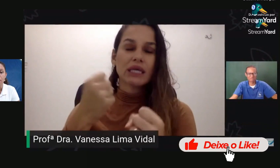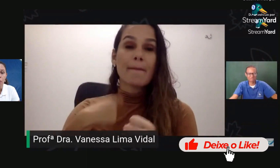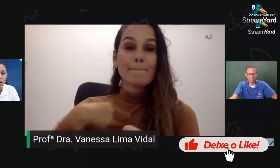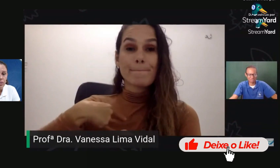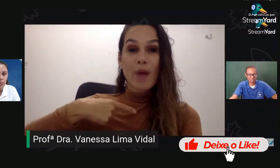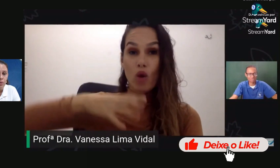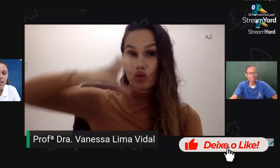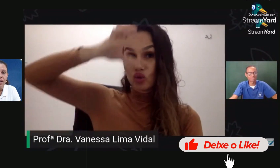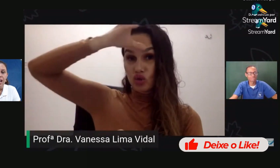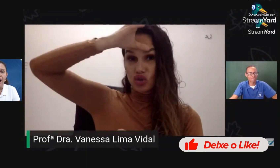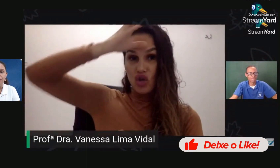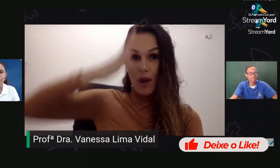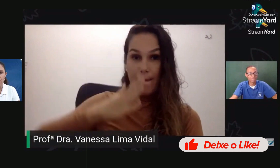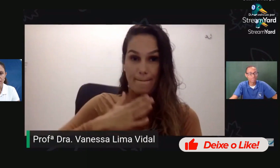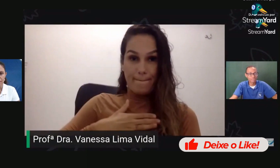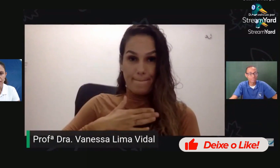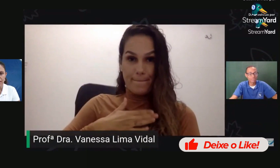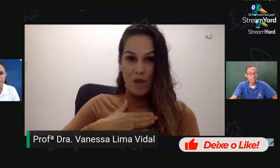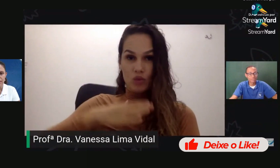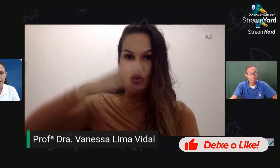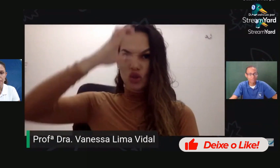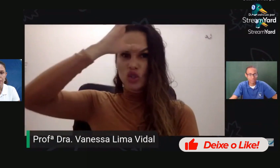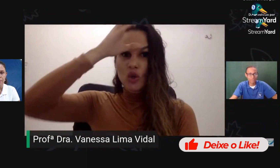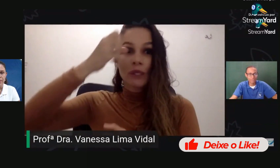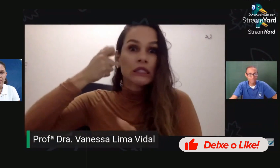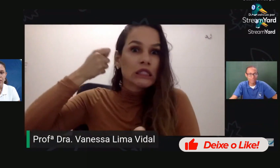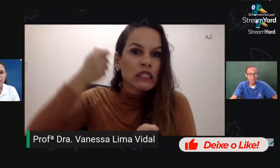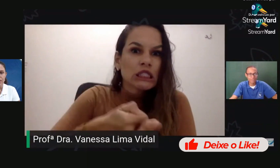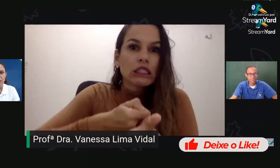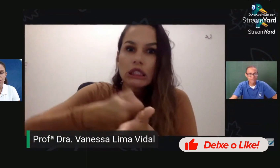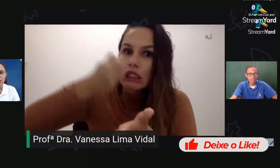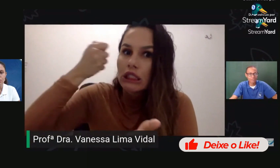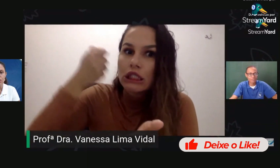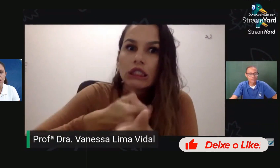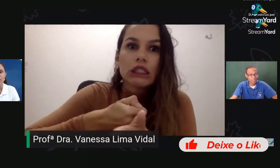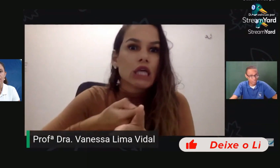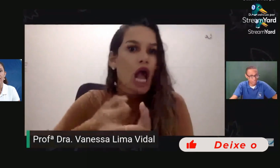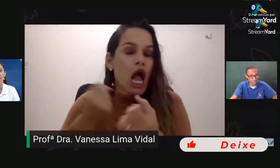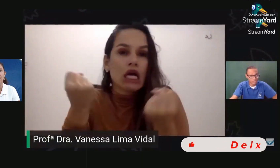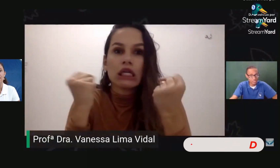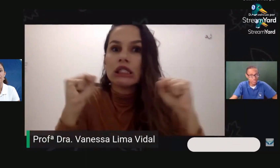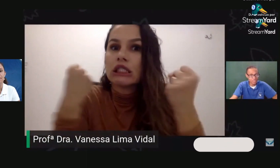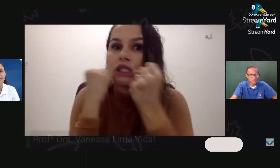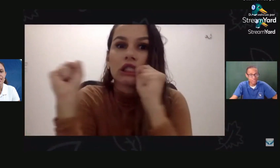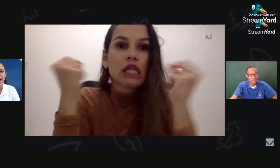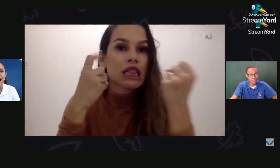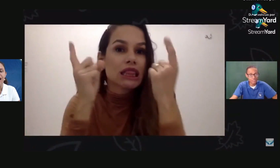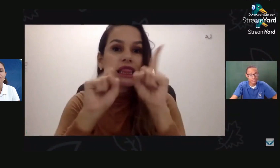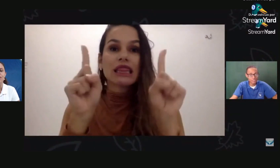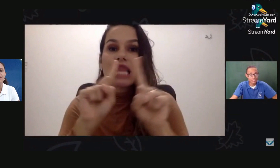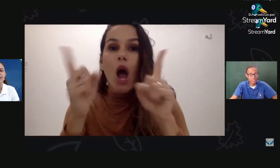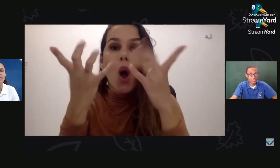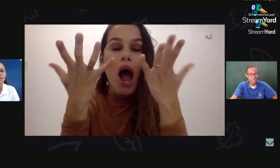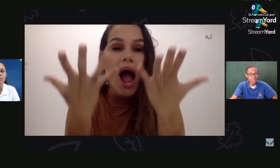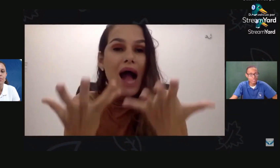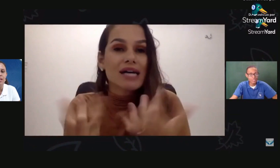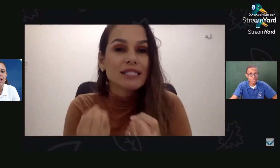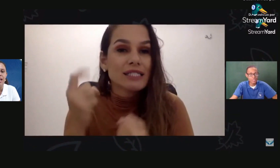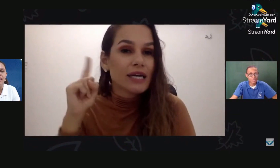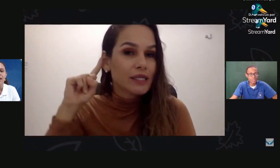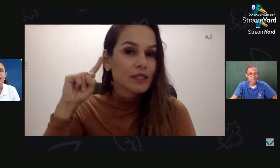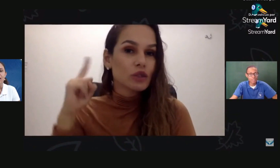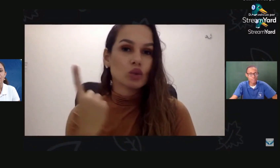esforcei muito, à força mesmo, sabe? Então, assim, eu tinha um tio que me ensinava e